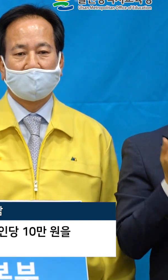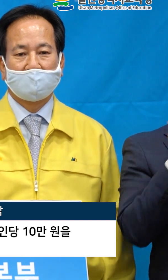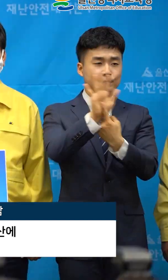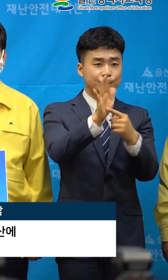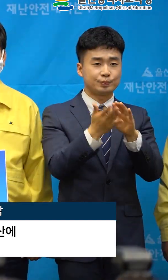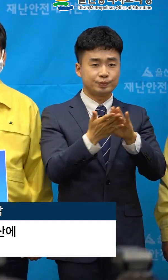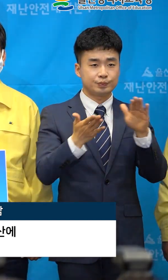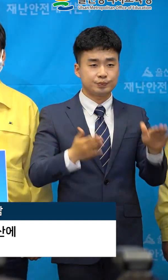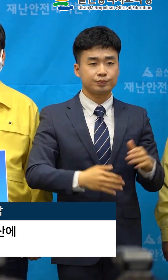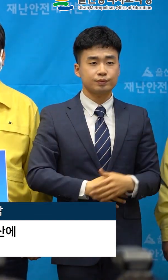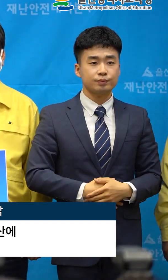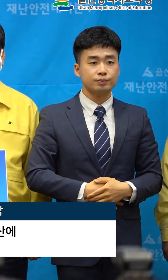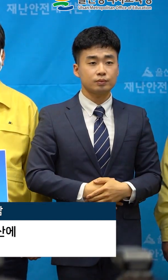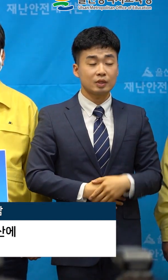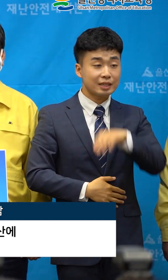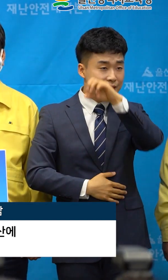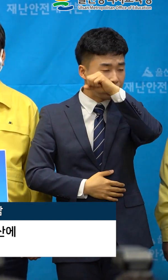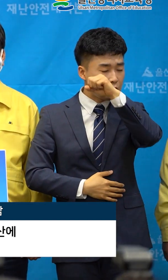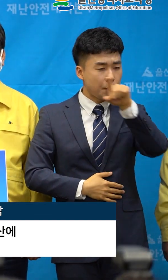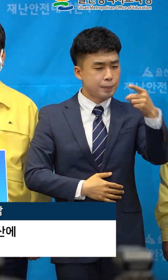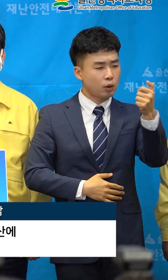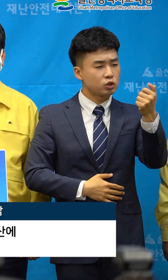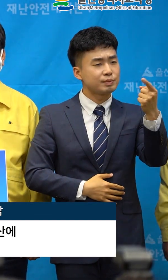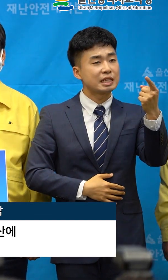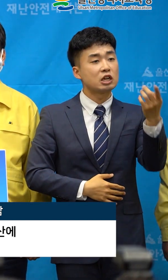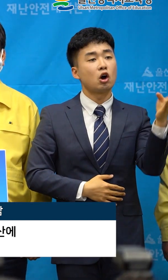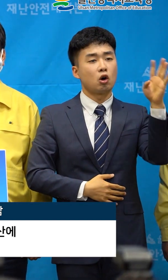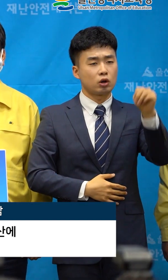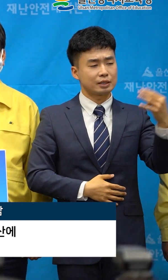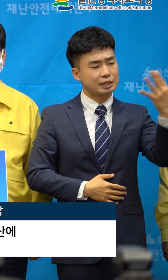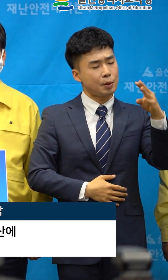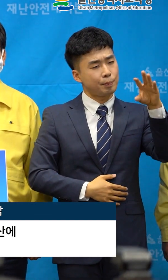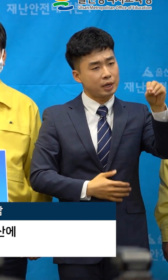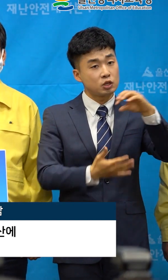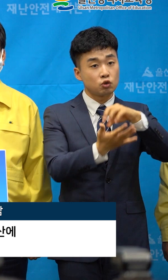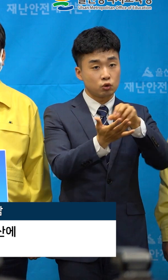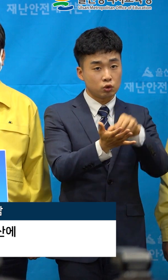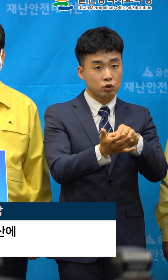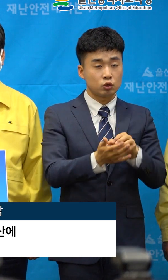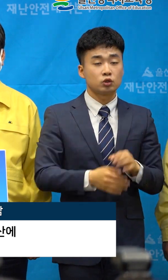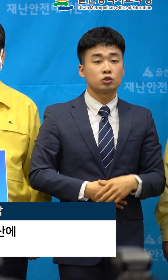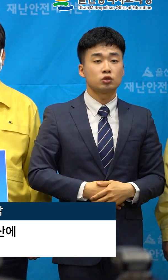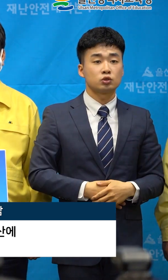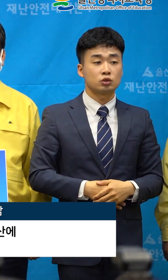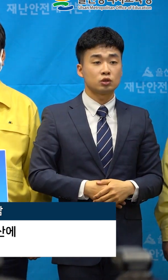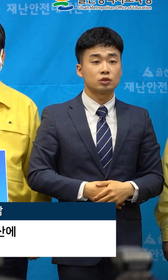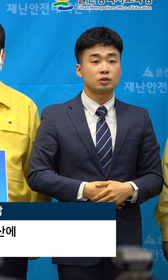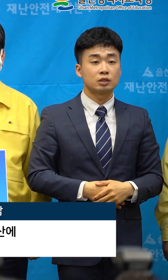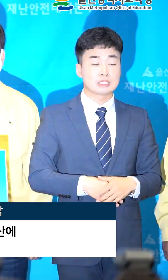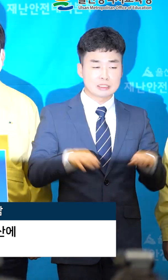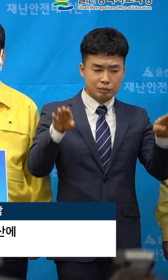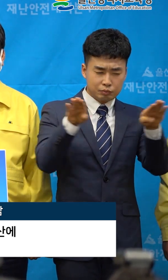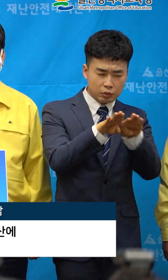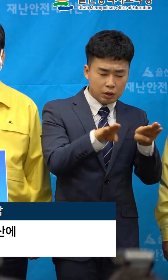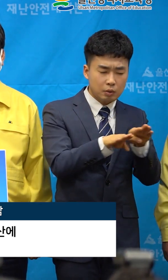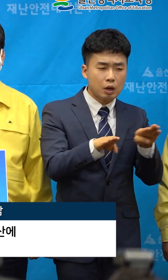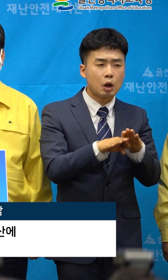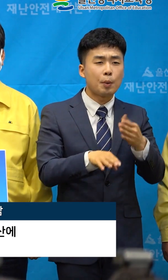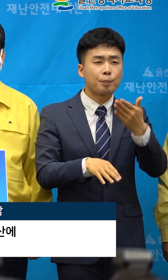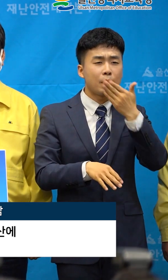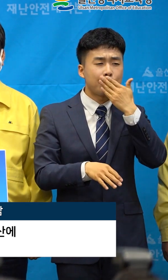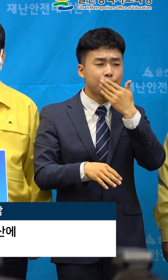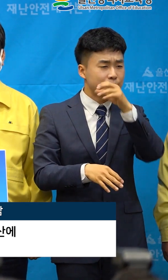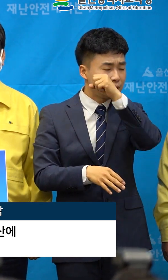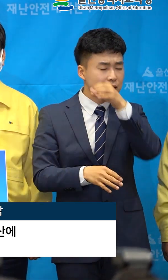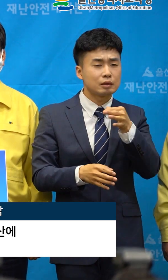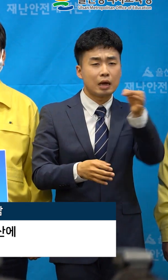있습니다. 소요 예산은 151억 4천여만 원으로 휴업 기간 미집행된 급식 예산에